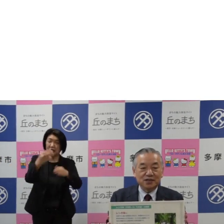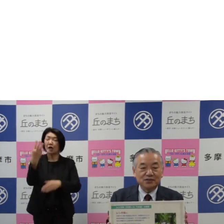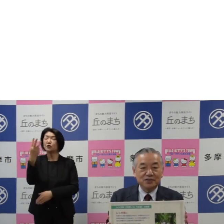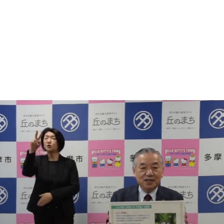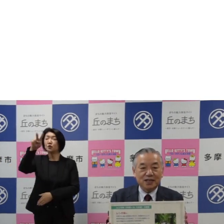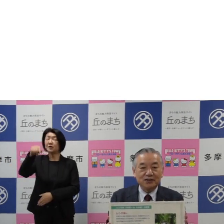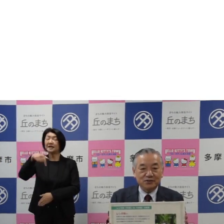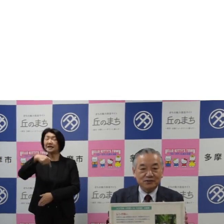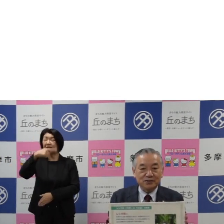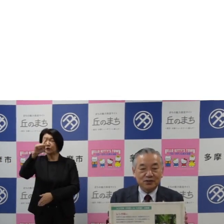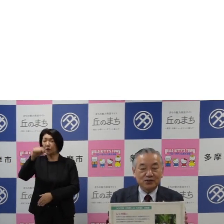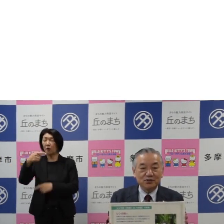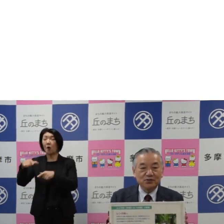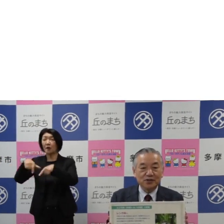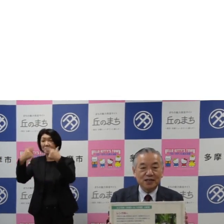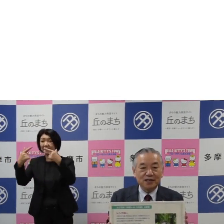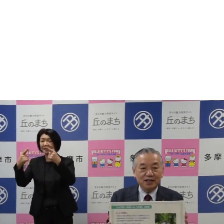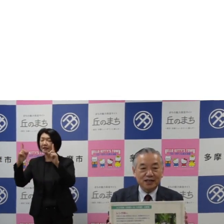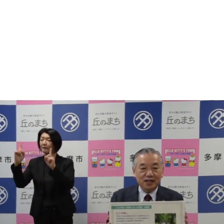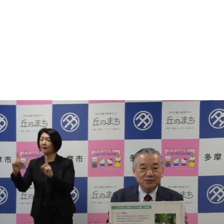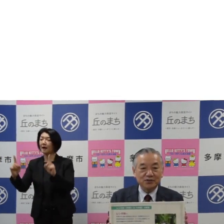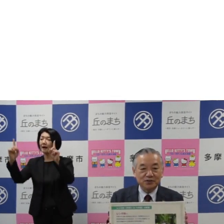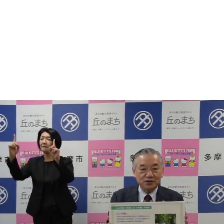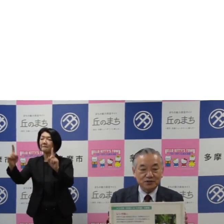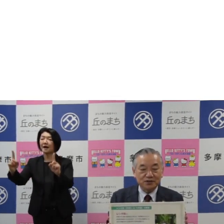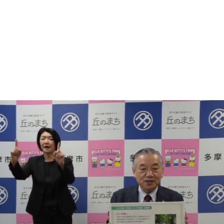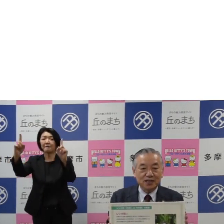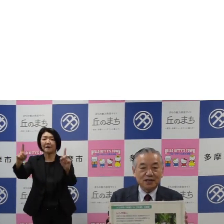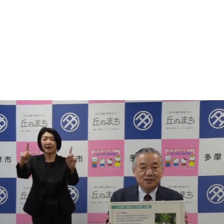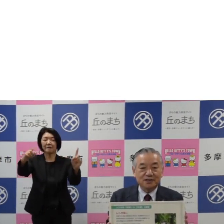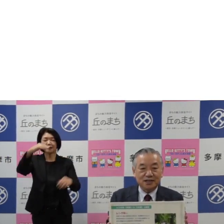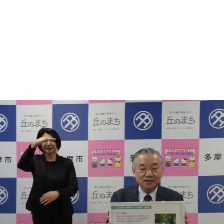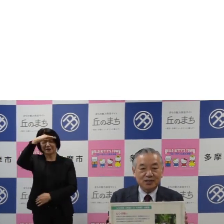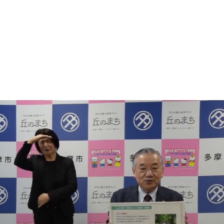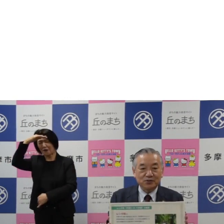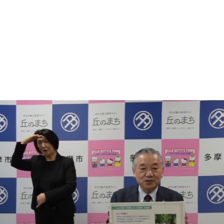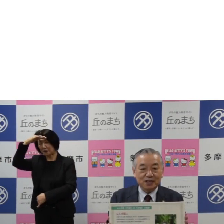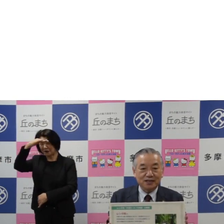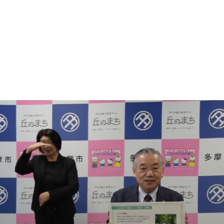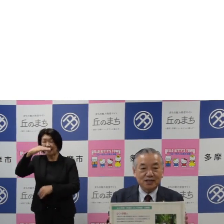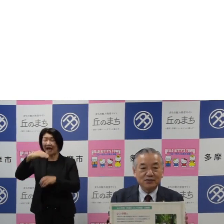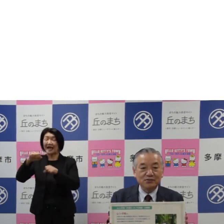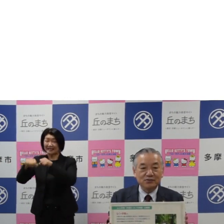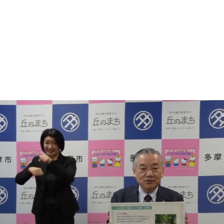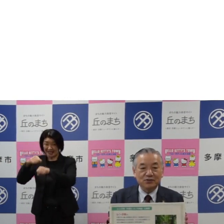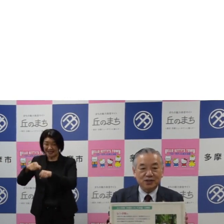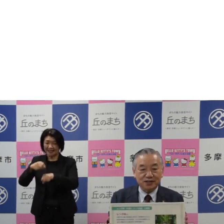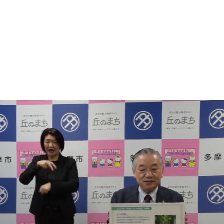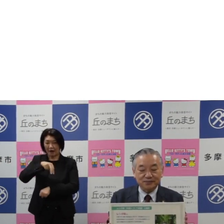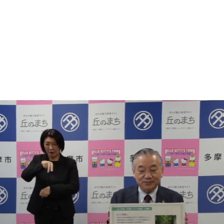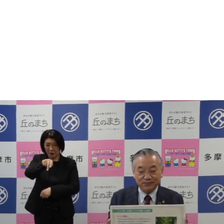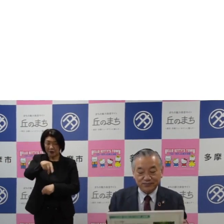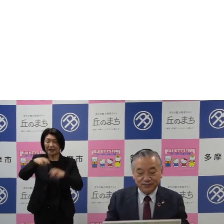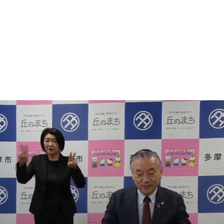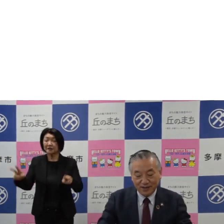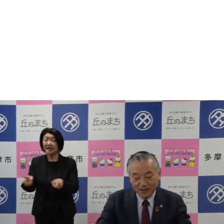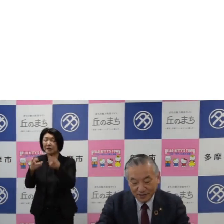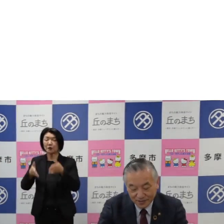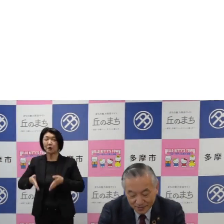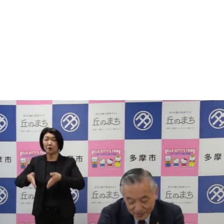直線の坂による良好な景観を有する自転車歩行者専用道路です。